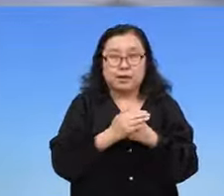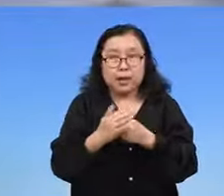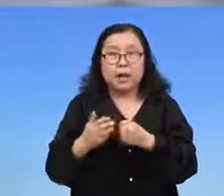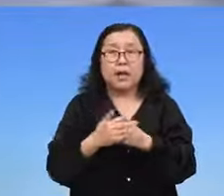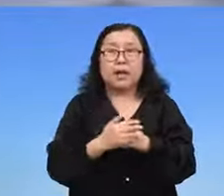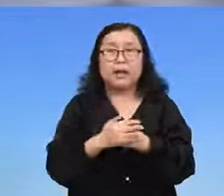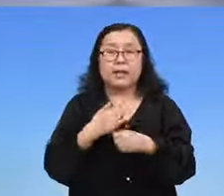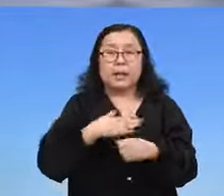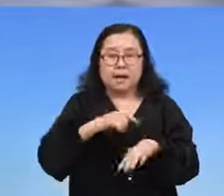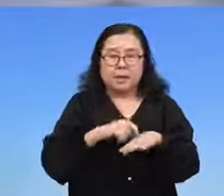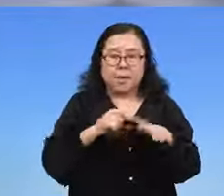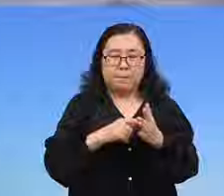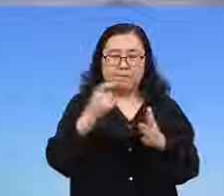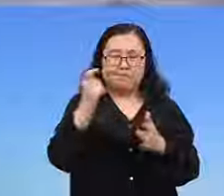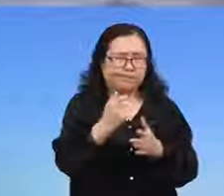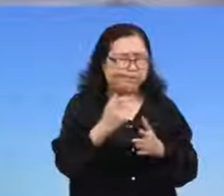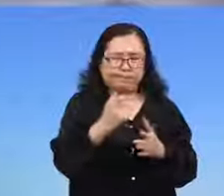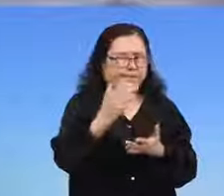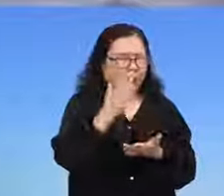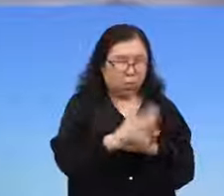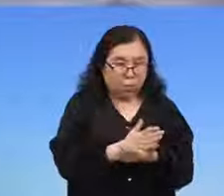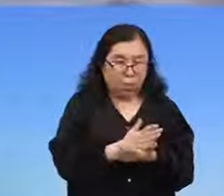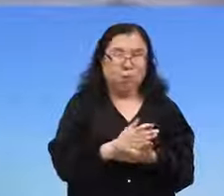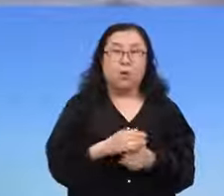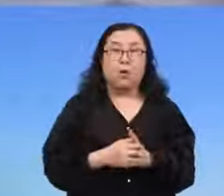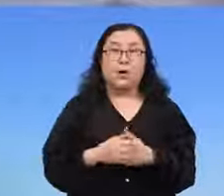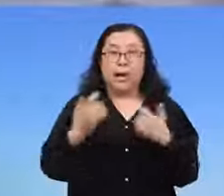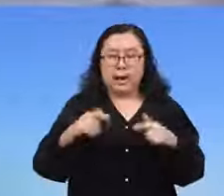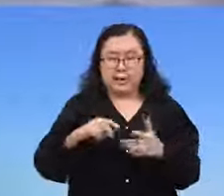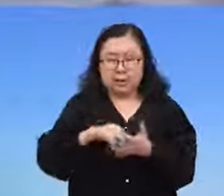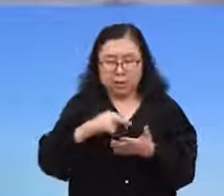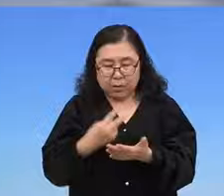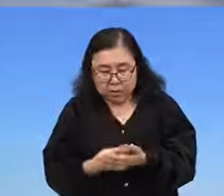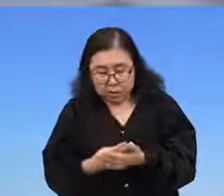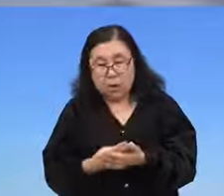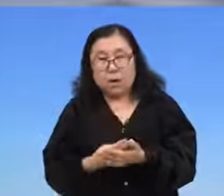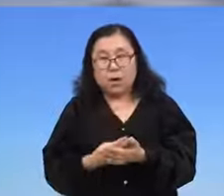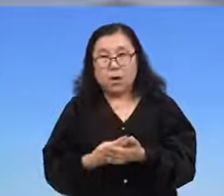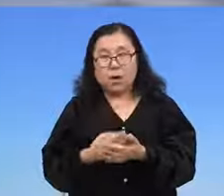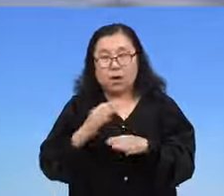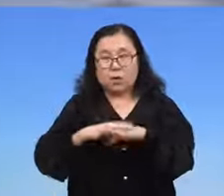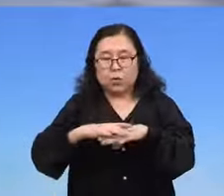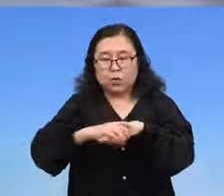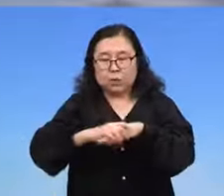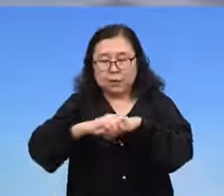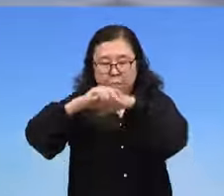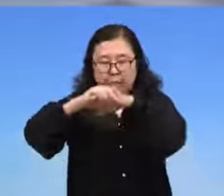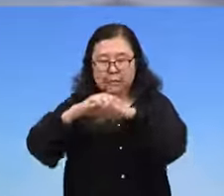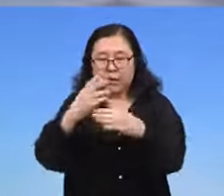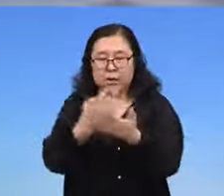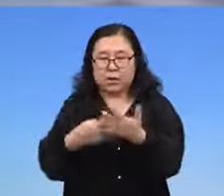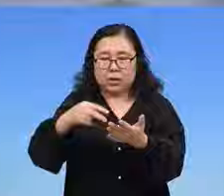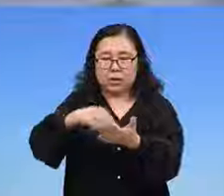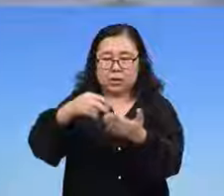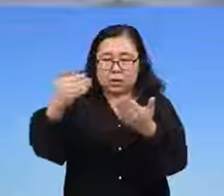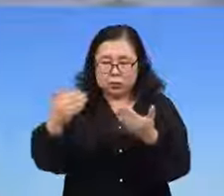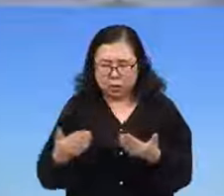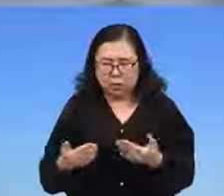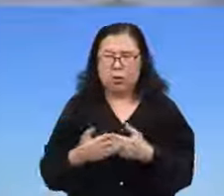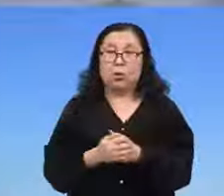이것 때문에 경직이 되는 인생이 아니라 늘 넘어지지만 손잡아 일으켜 주시는